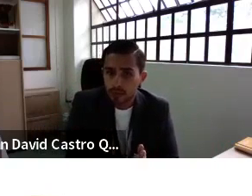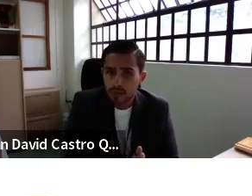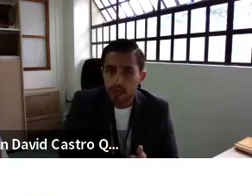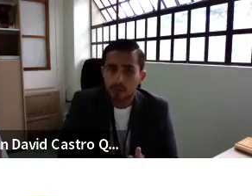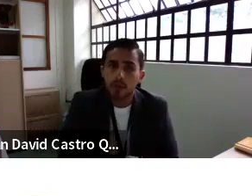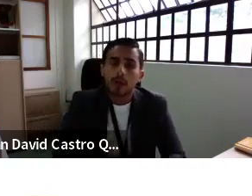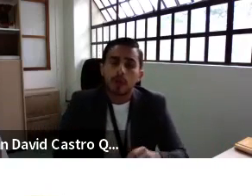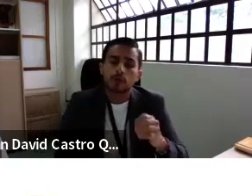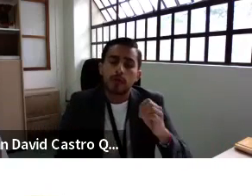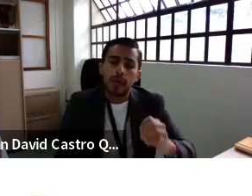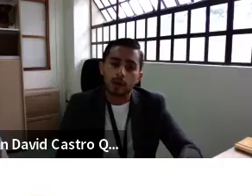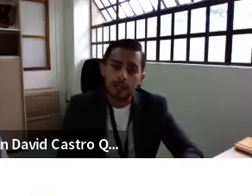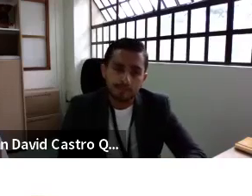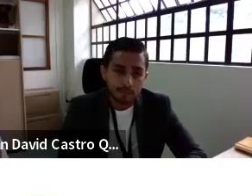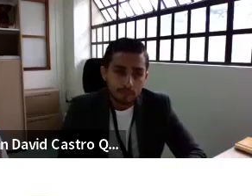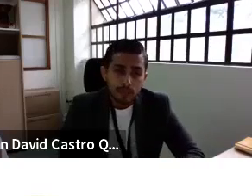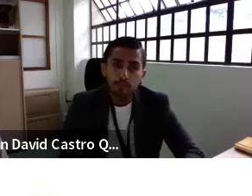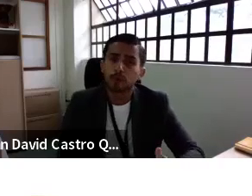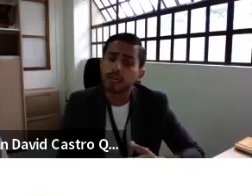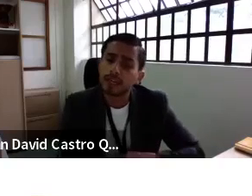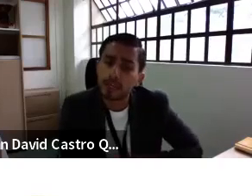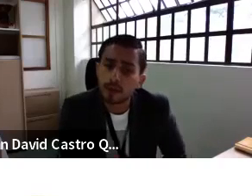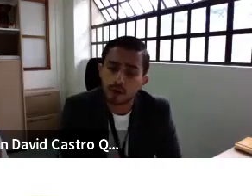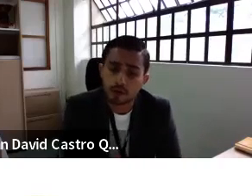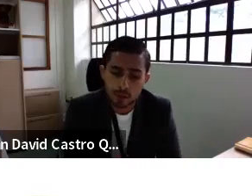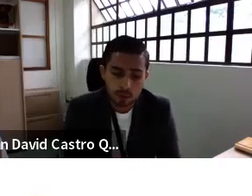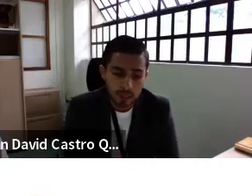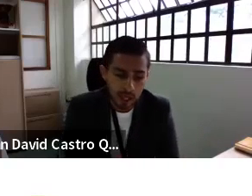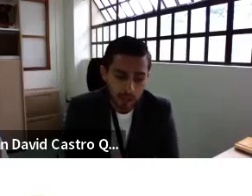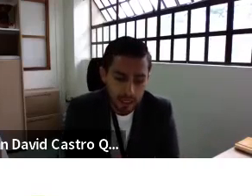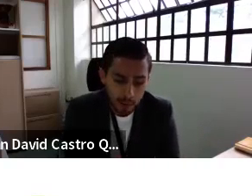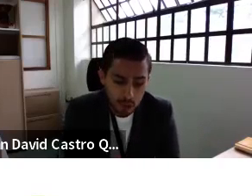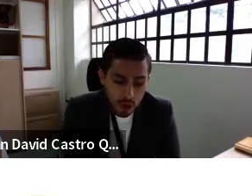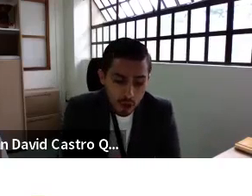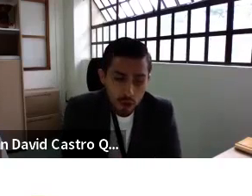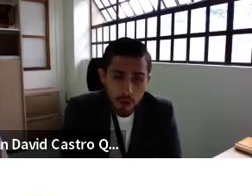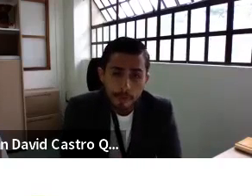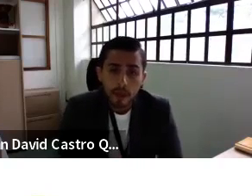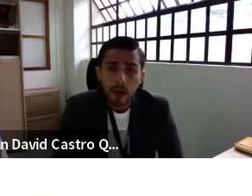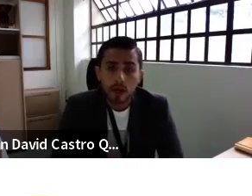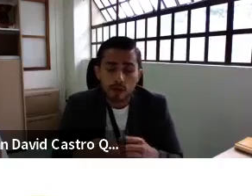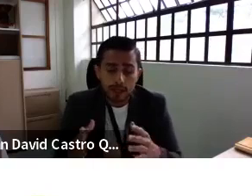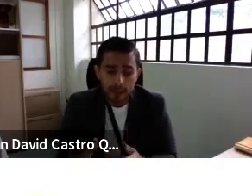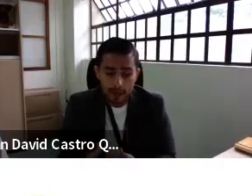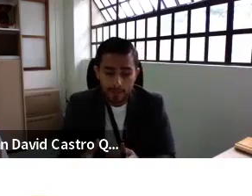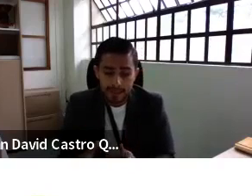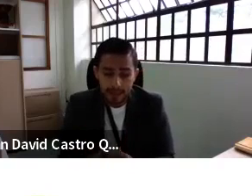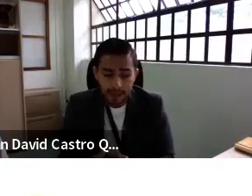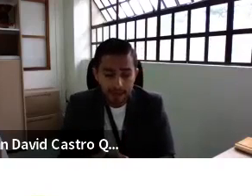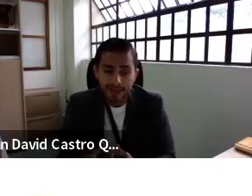¿cierto? esos mediadores porque adquieren el conocimiento esos mediadores digamos son los que tienen la capacidad de